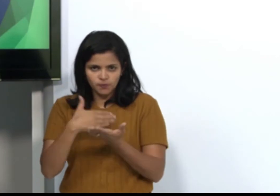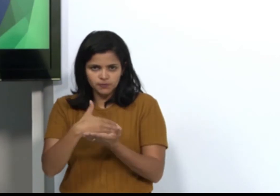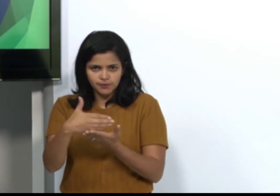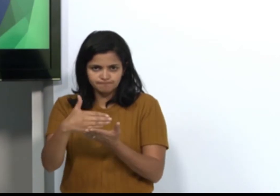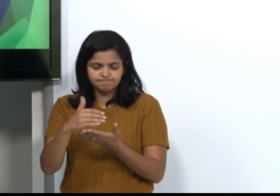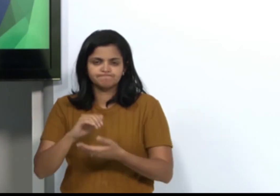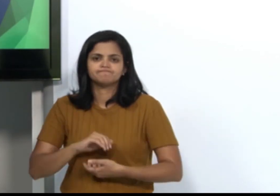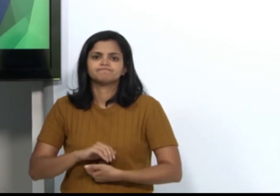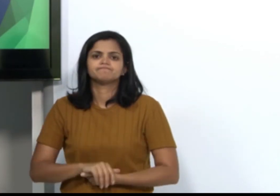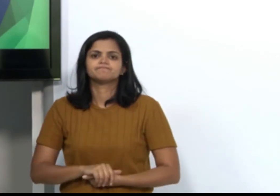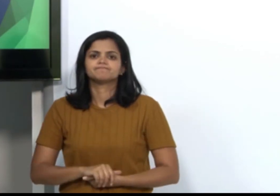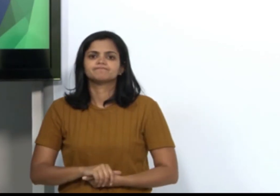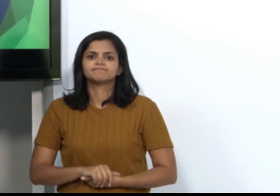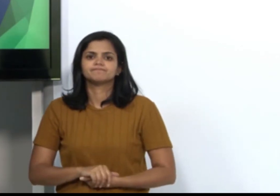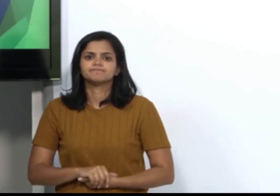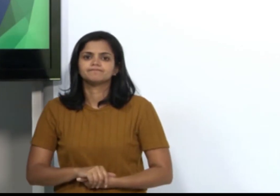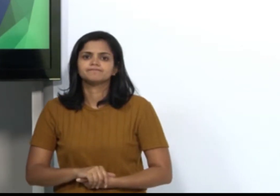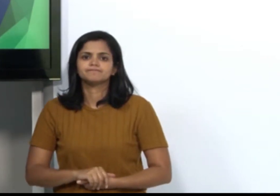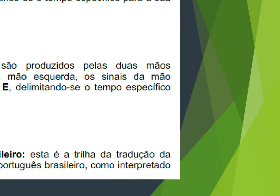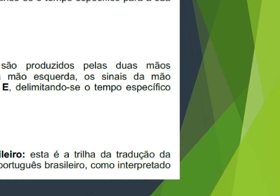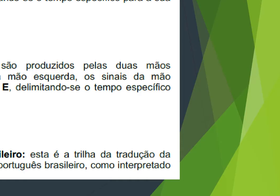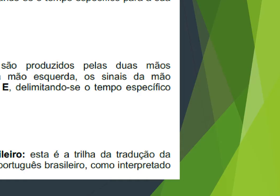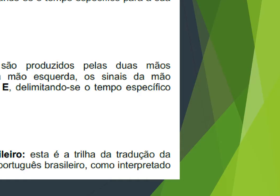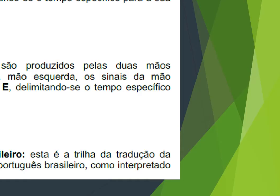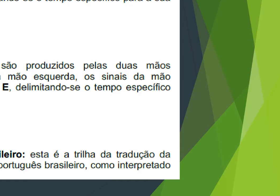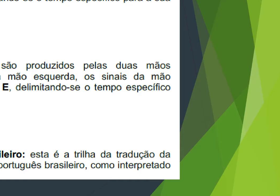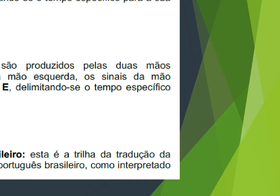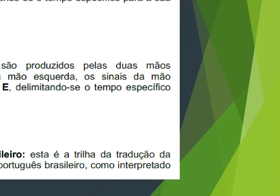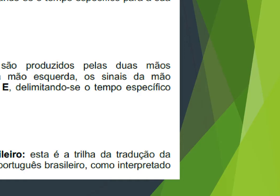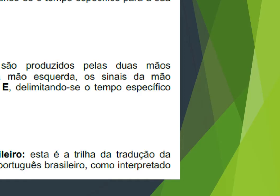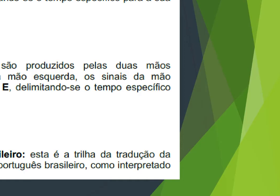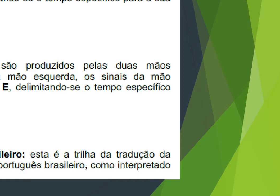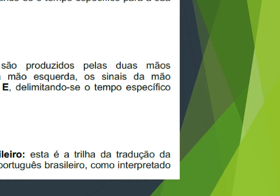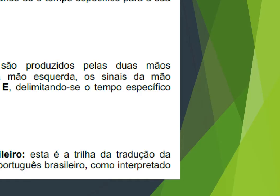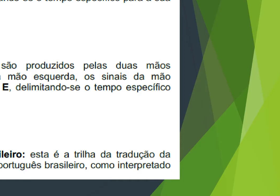glosas e anotações. Vamos começar?